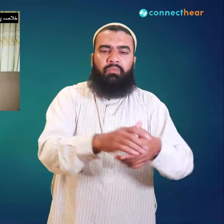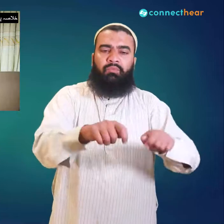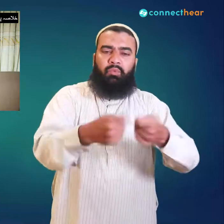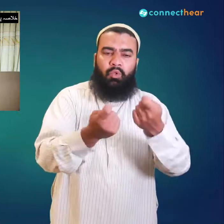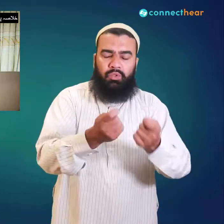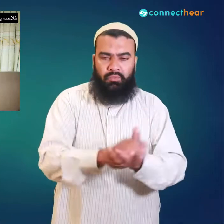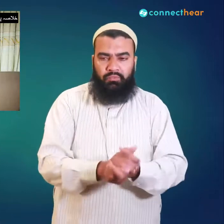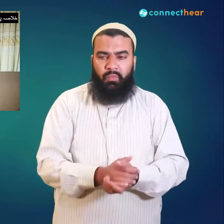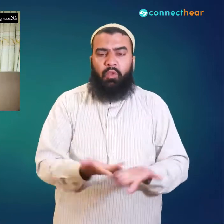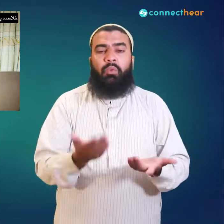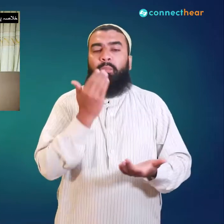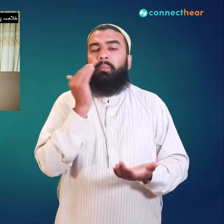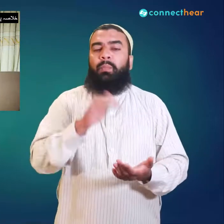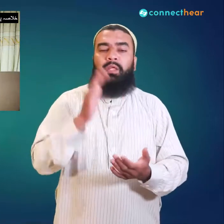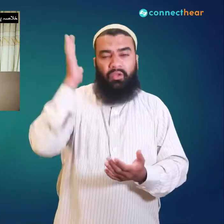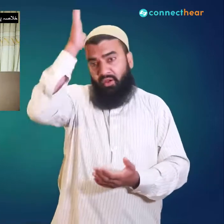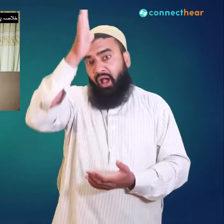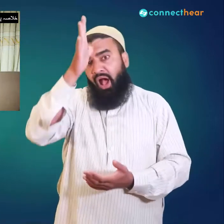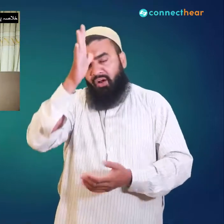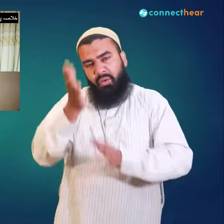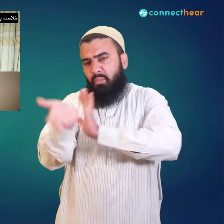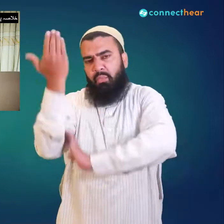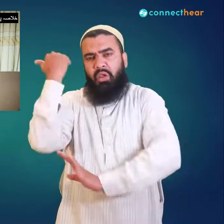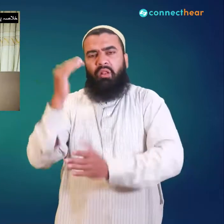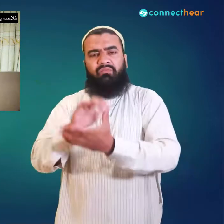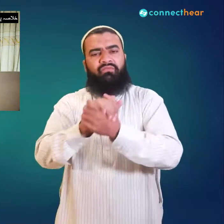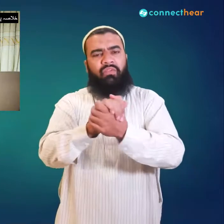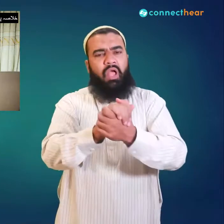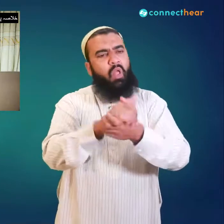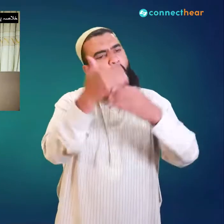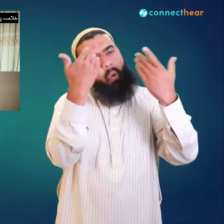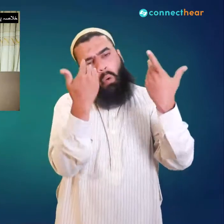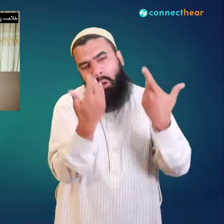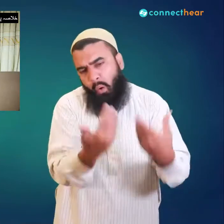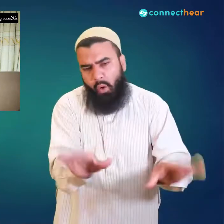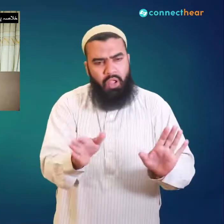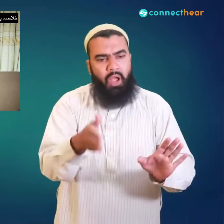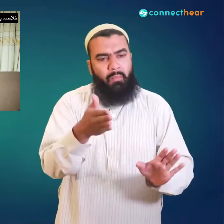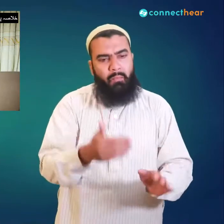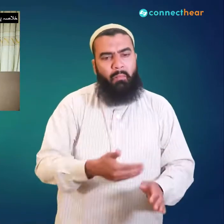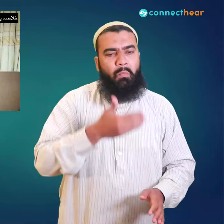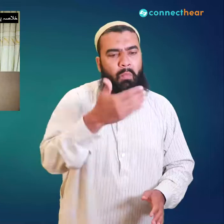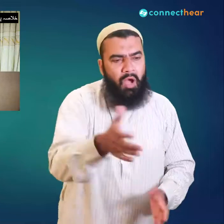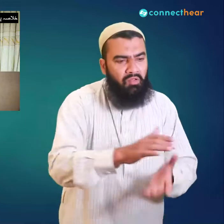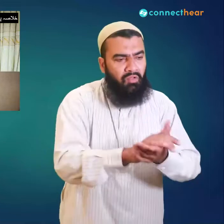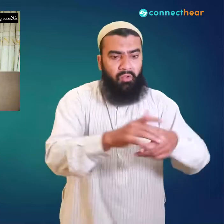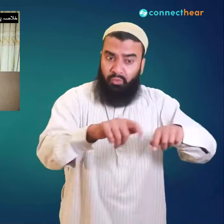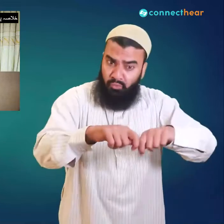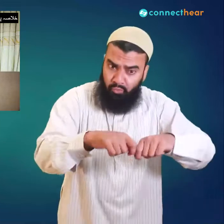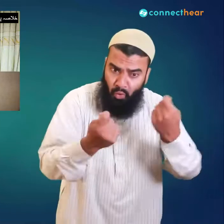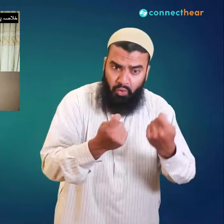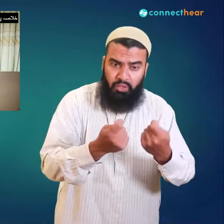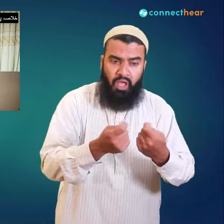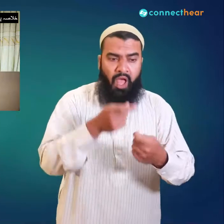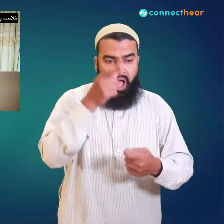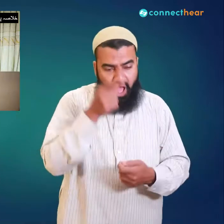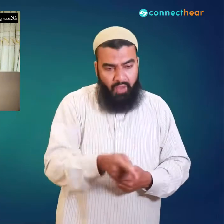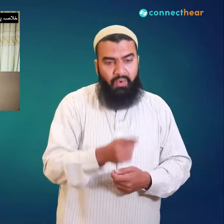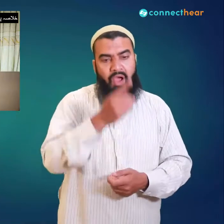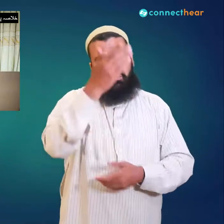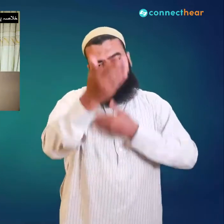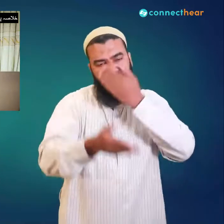مسلمانوں سے عہد شکنی کی ہے، مگر مسلمانوں کو اشہر حرم کا احترام بہرحال